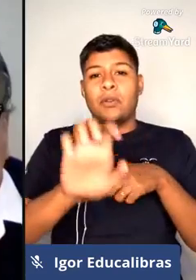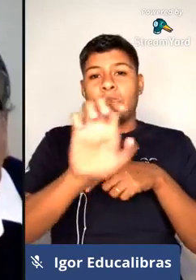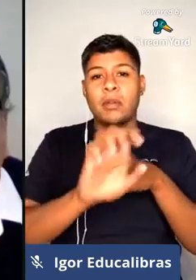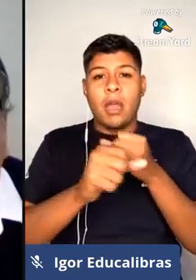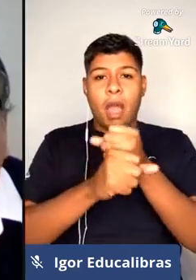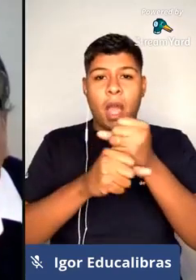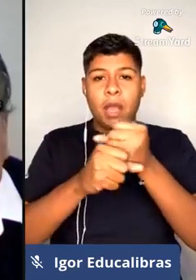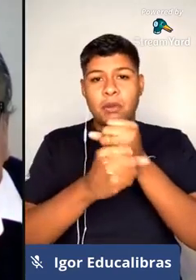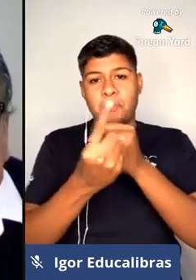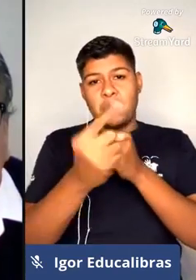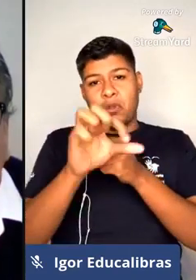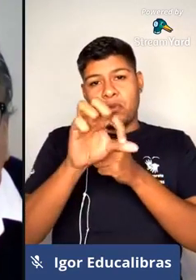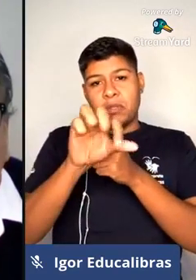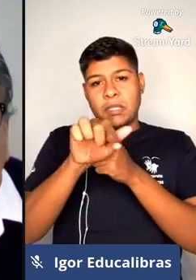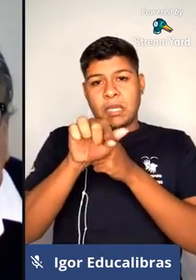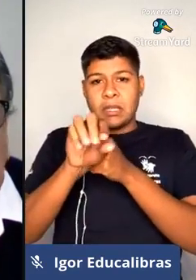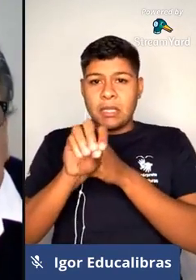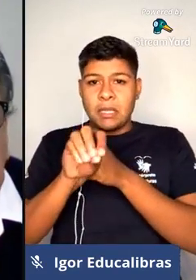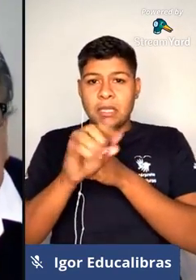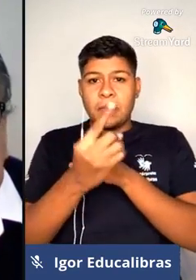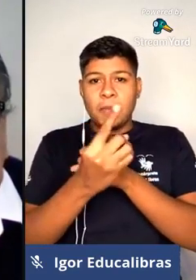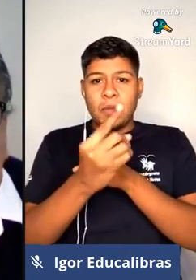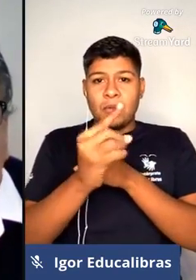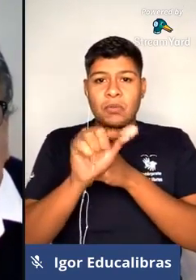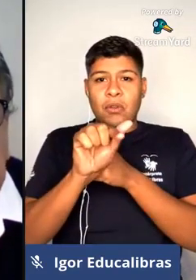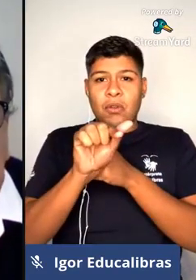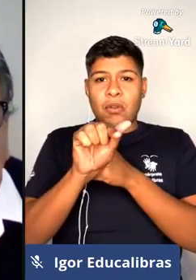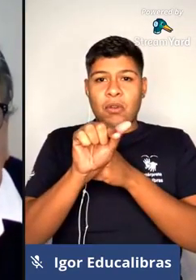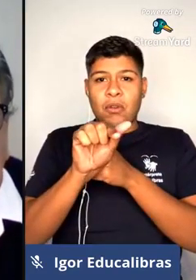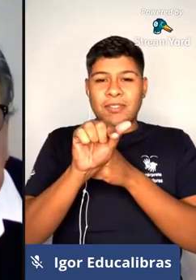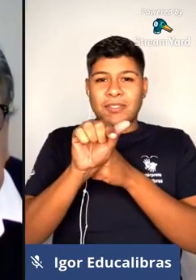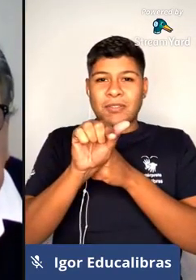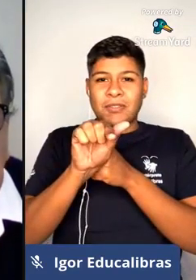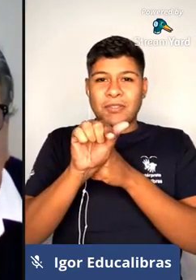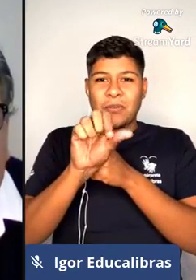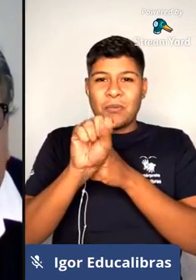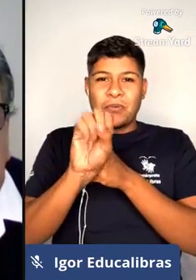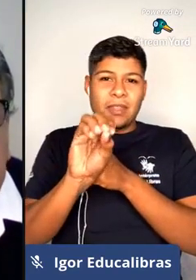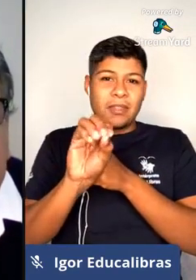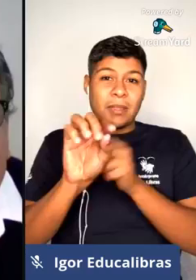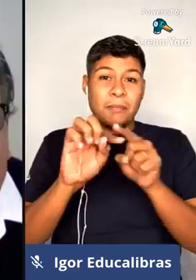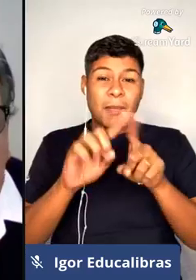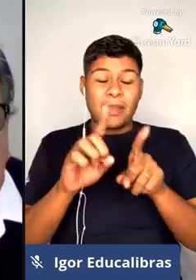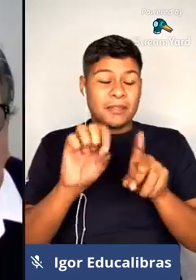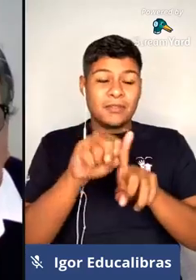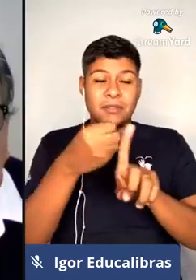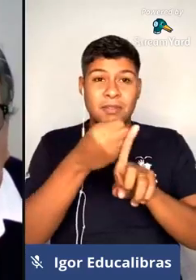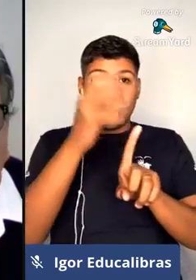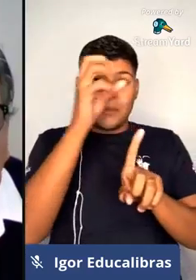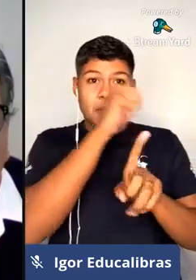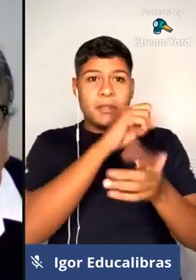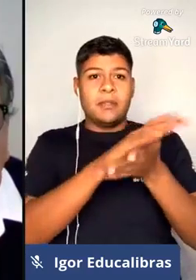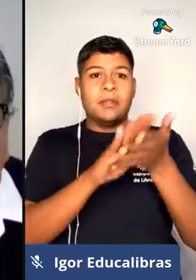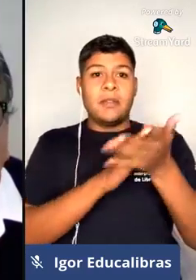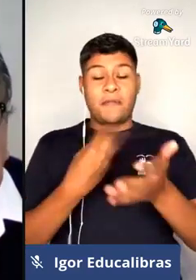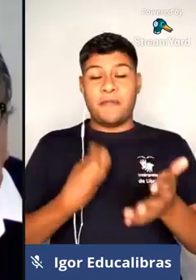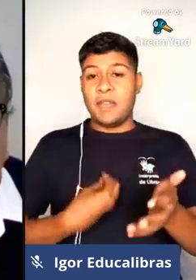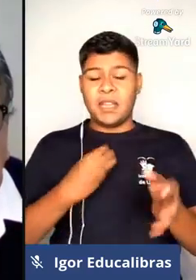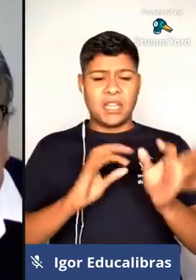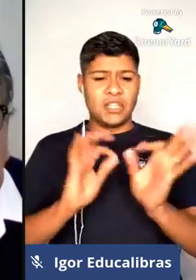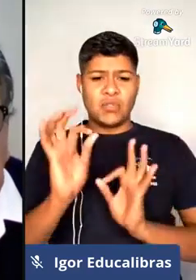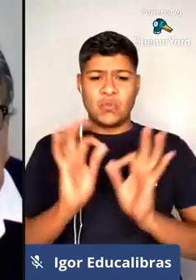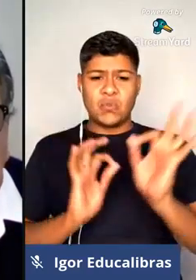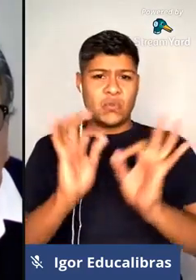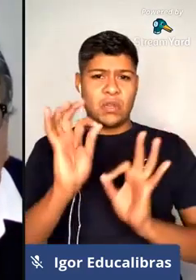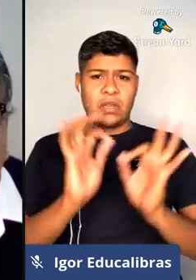anos 70, 80. Bem, só que a sociedade não aprendeu com isso. A vida é estrutural. E